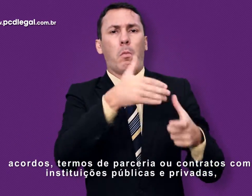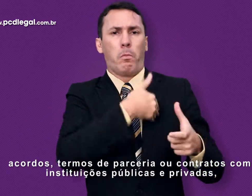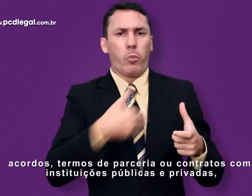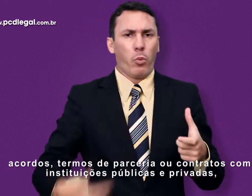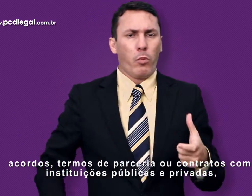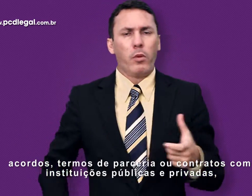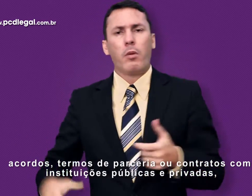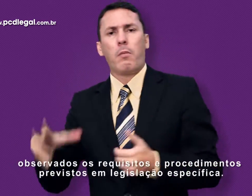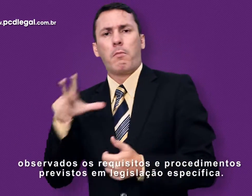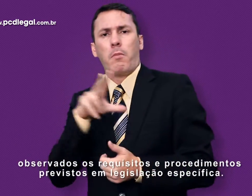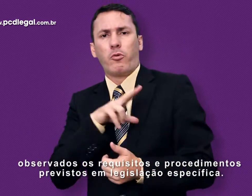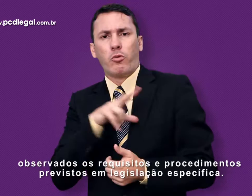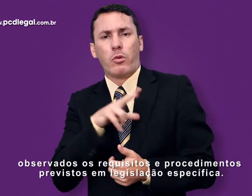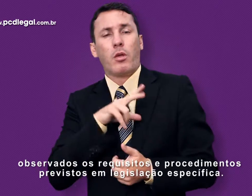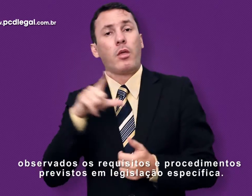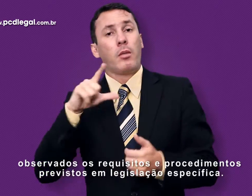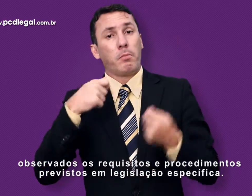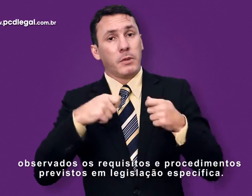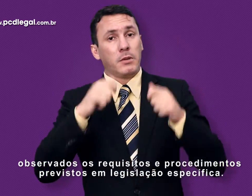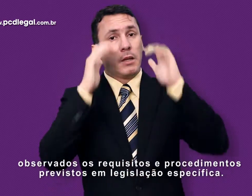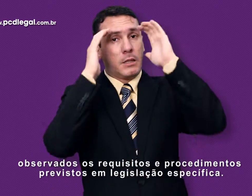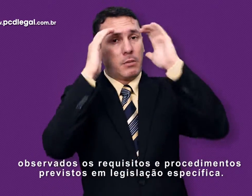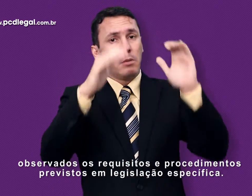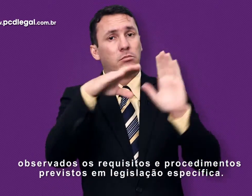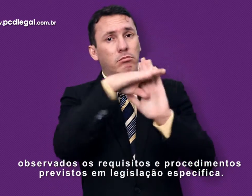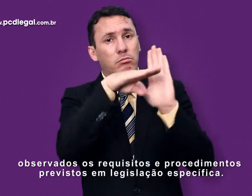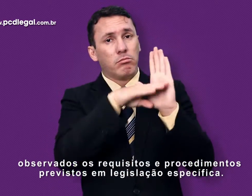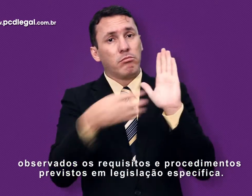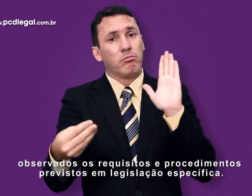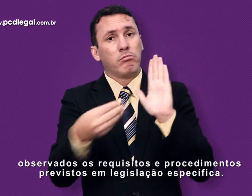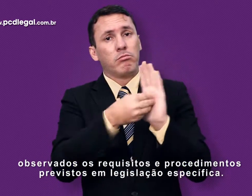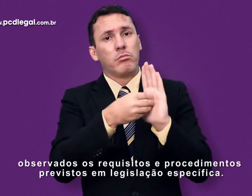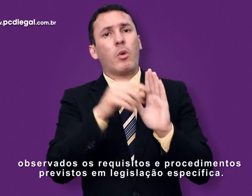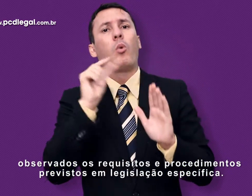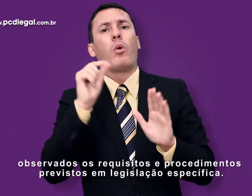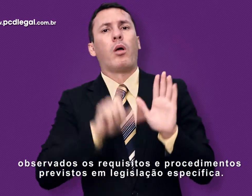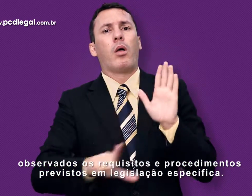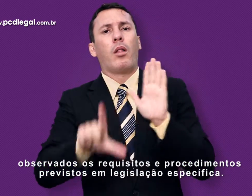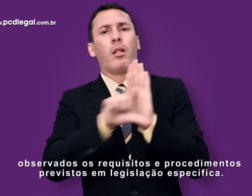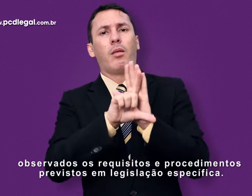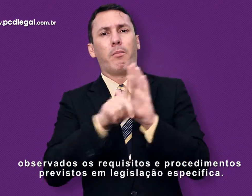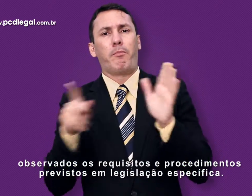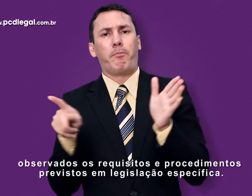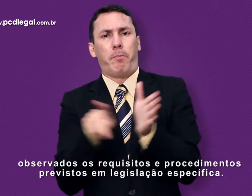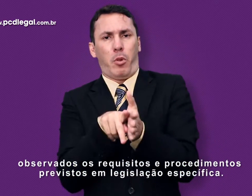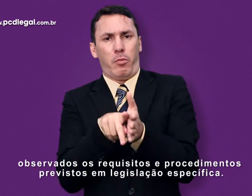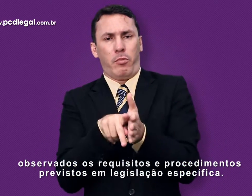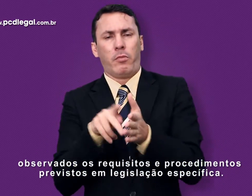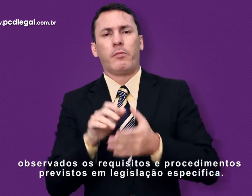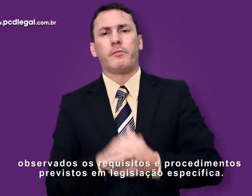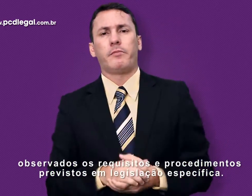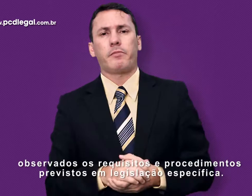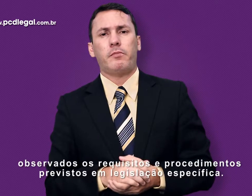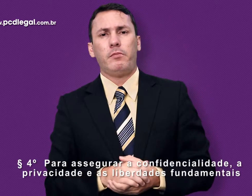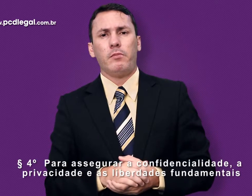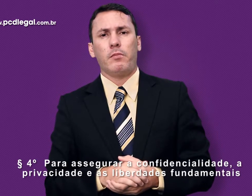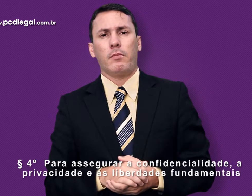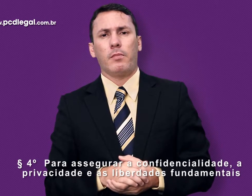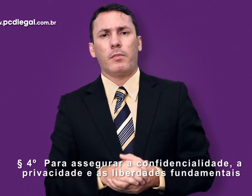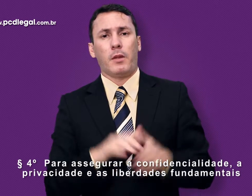e privadas, observados os requisitos e procedimentos previstos em legislação específica. Parágrafo